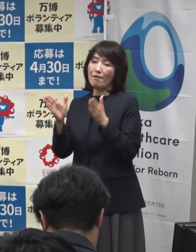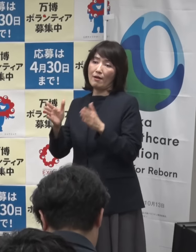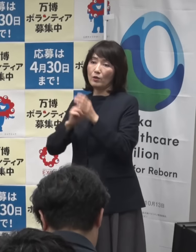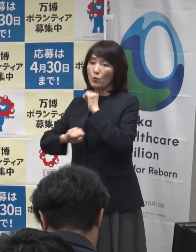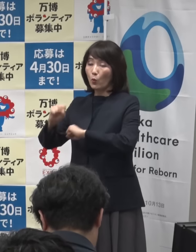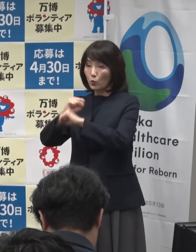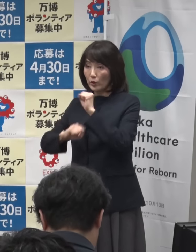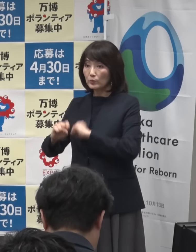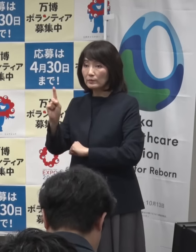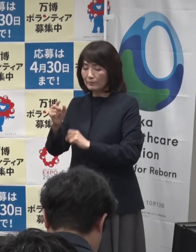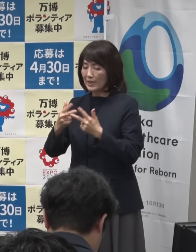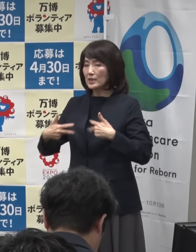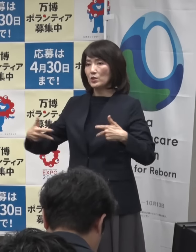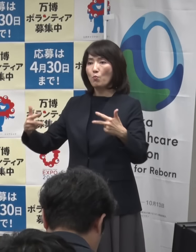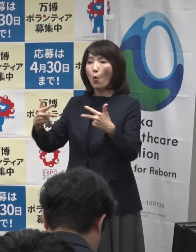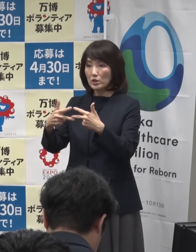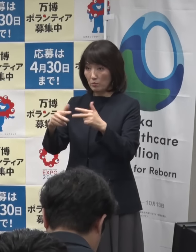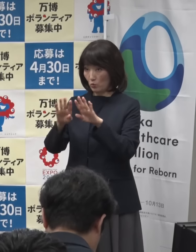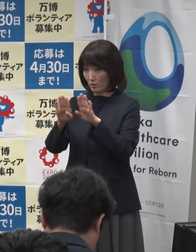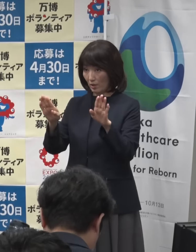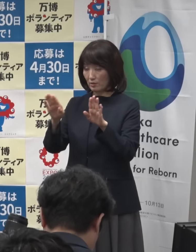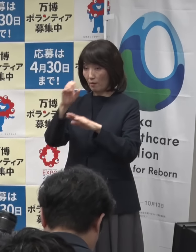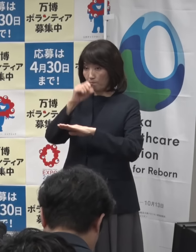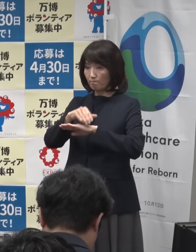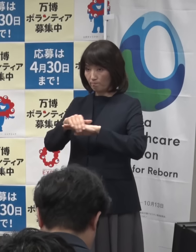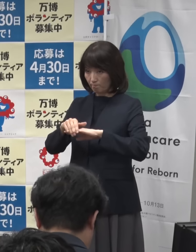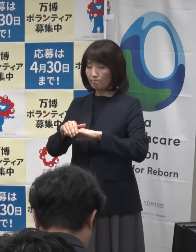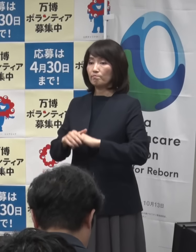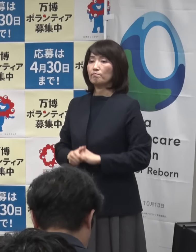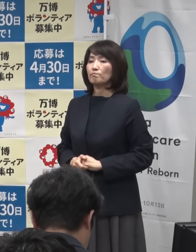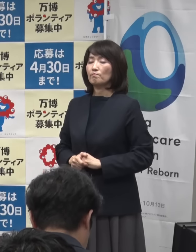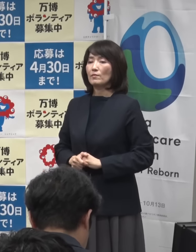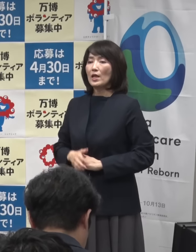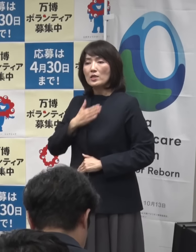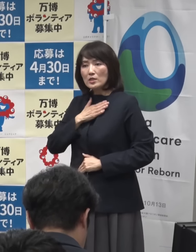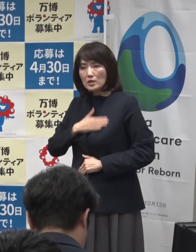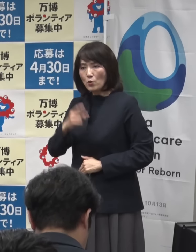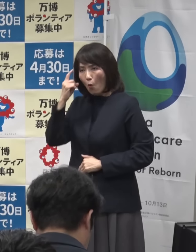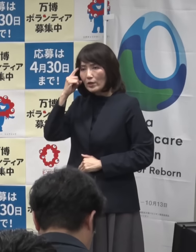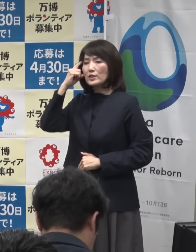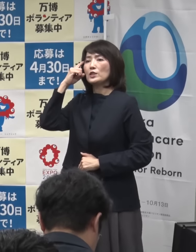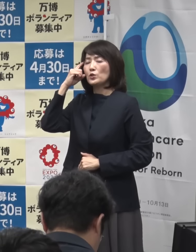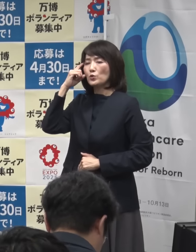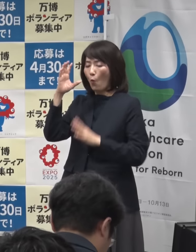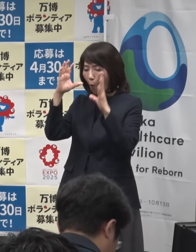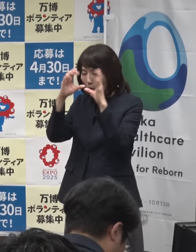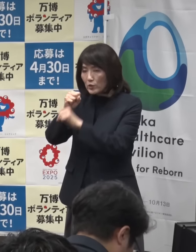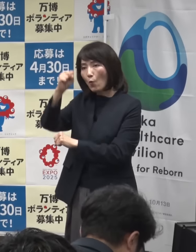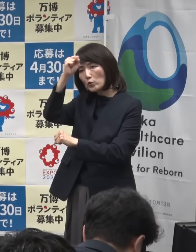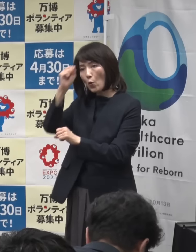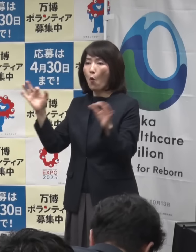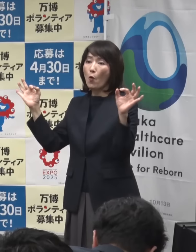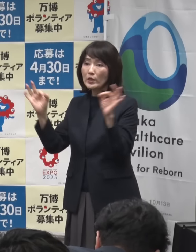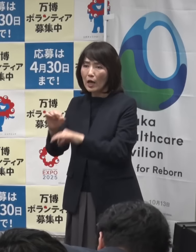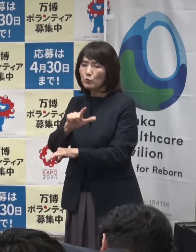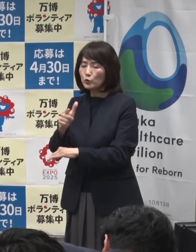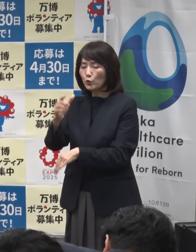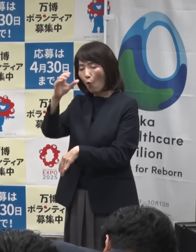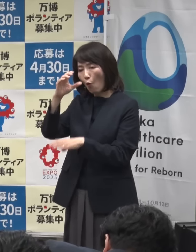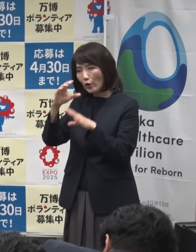けれども、シンポジウムを開催いたします。知ろう、気づこう、依存症、ギャンブル依存症、ギャンブル等依存の